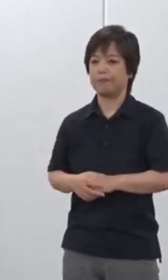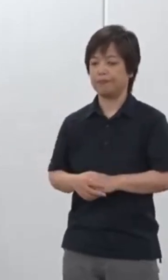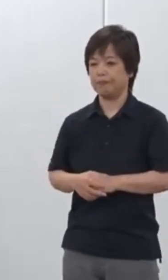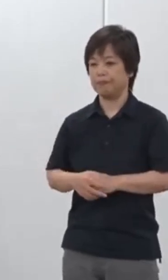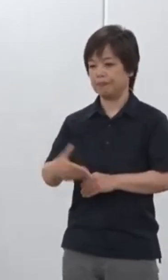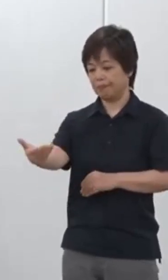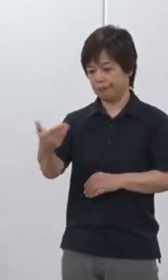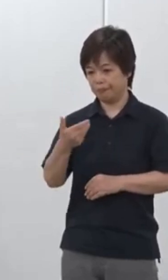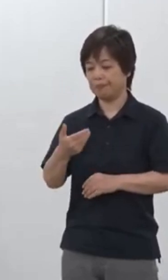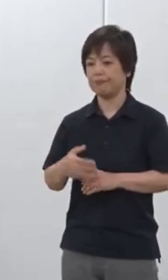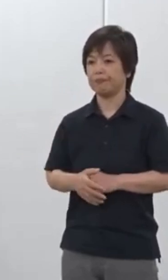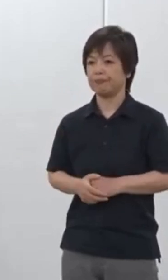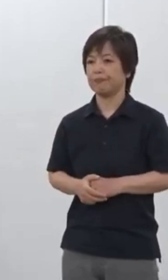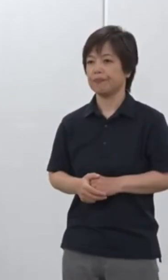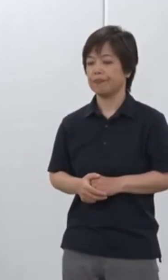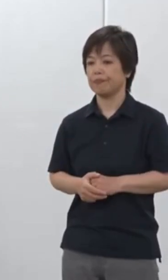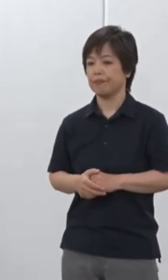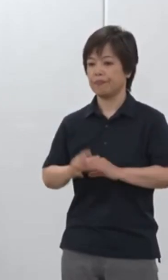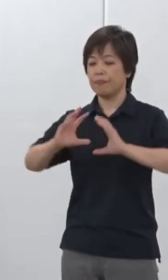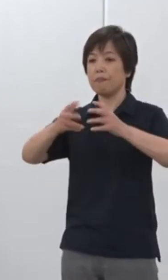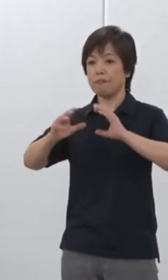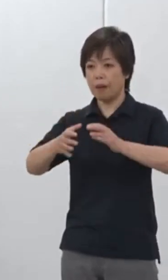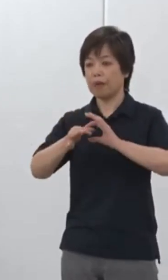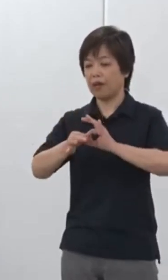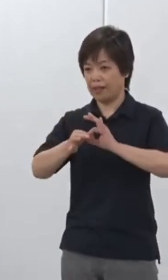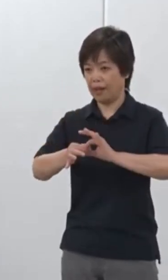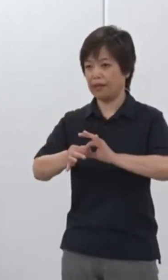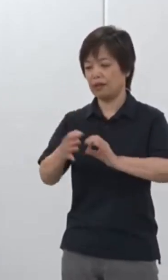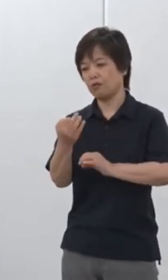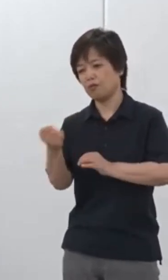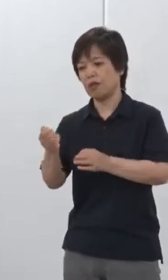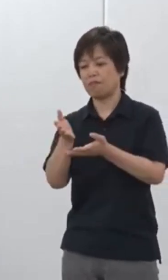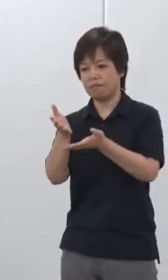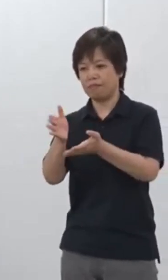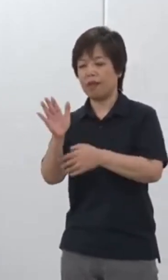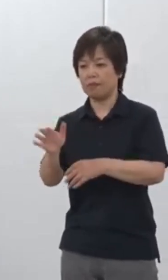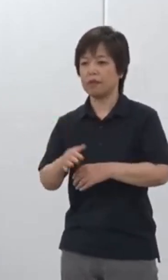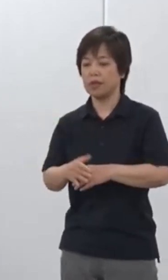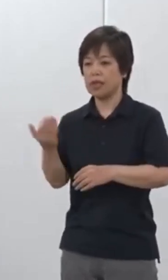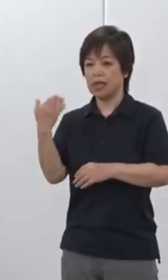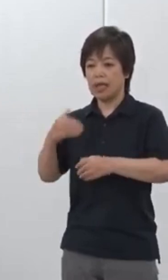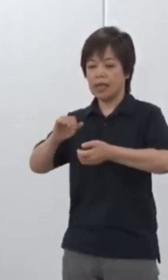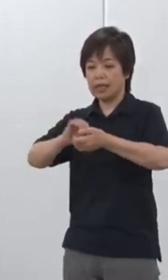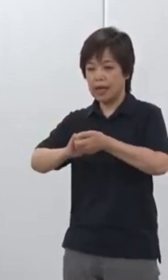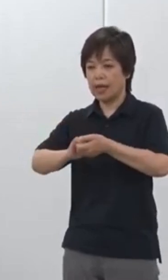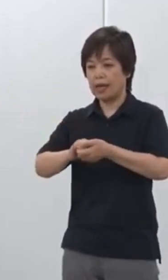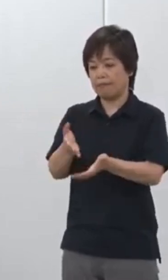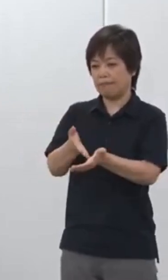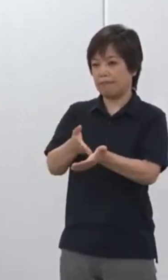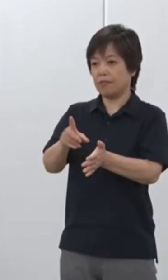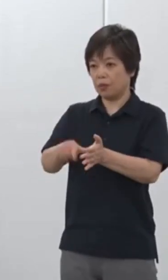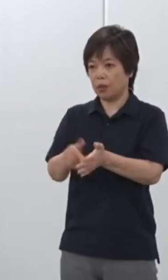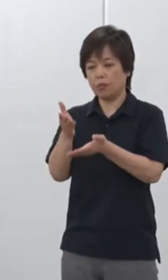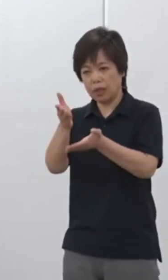読売新聞の井ノ原と申します、 はい、 あの万博関連でいくつかお伺いします、 はい、 あのちょっと前回の定例会見でも聞いてたと思うんですけども、あ